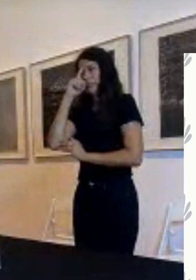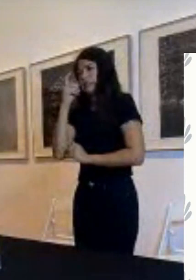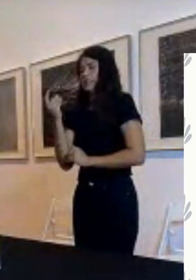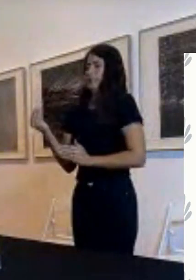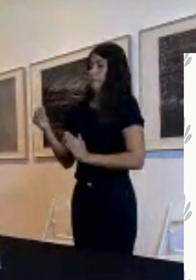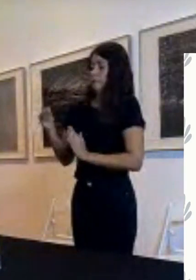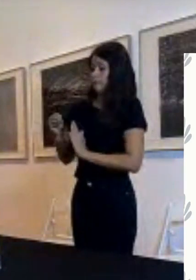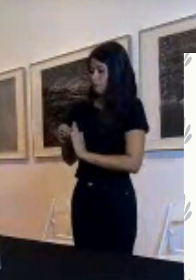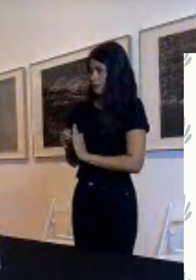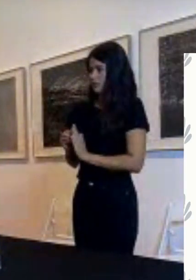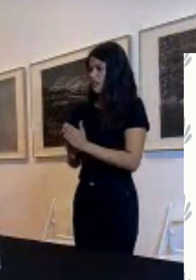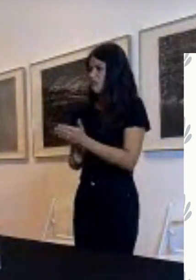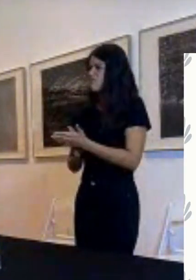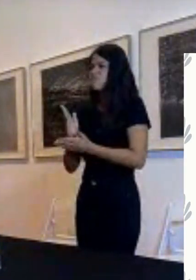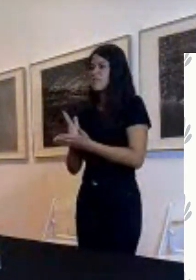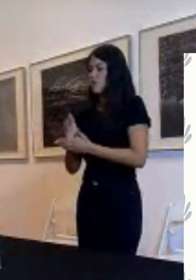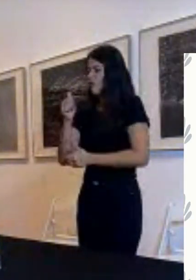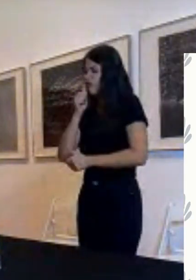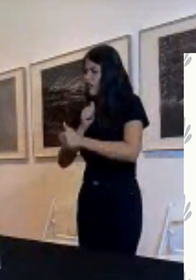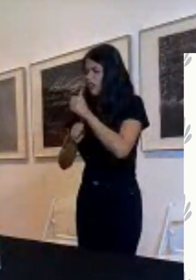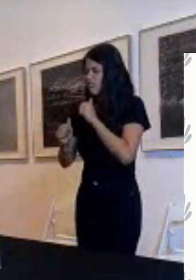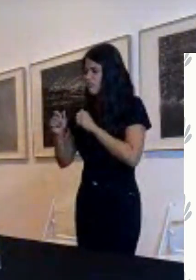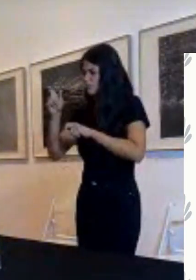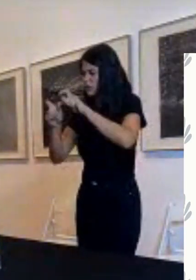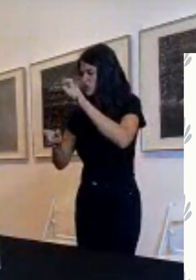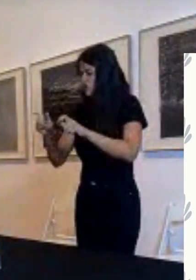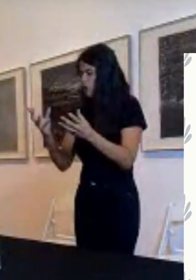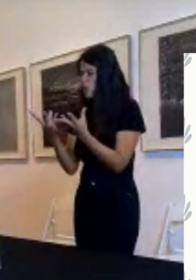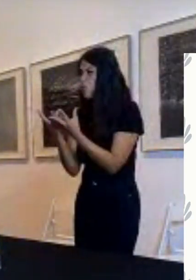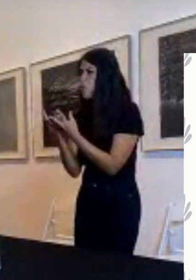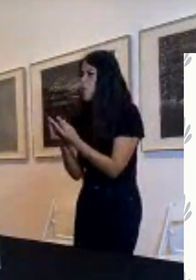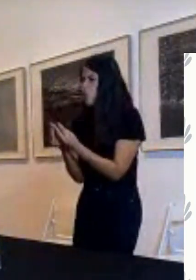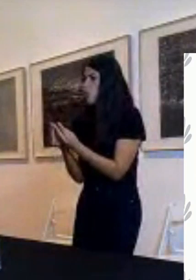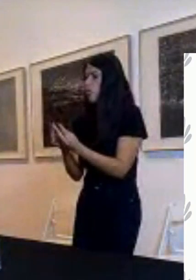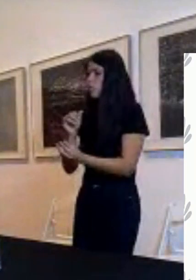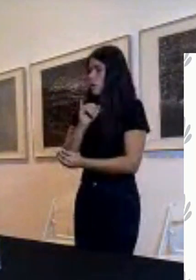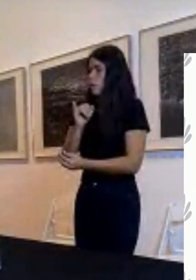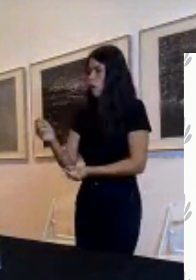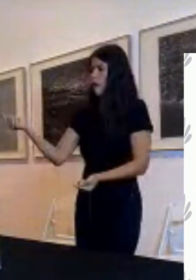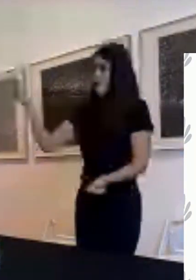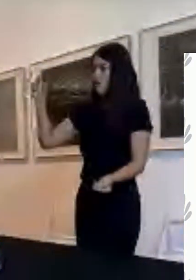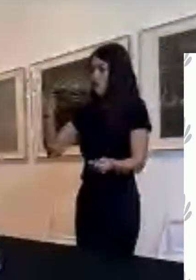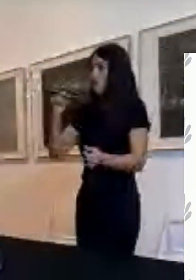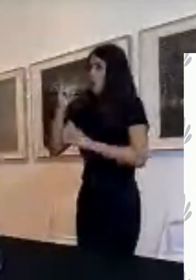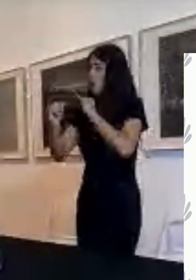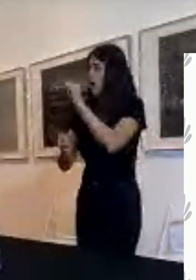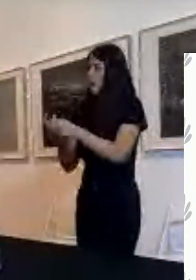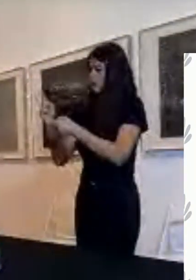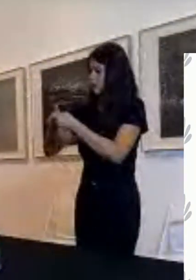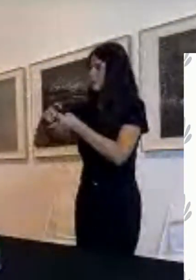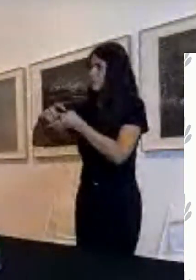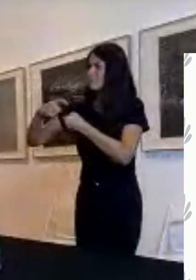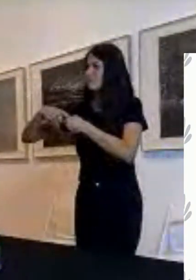que al principio no había tanta audiencia, pero después ya teníamos casi y más audiencia de la que teníamos de manera presencial. Acá estamos hablando